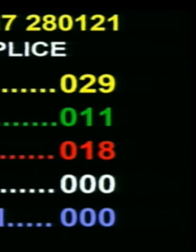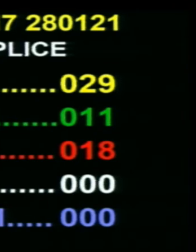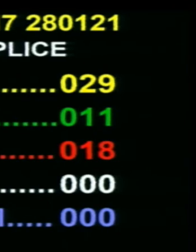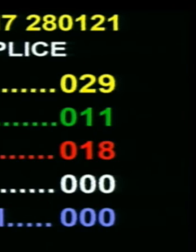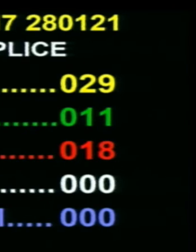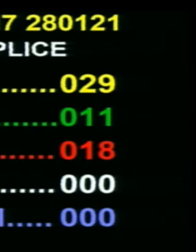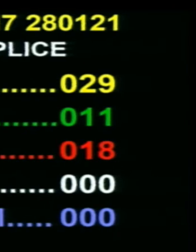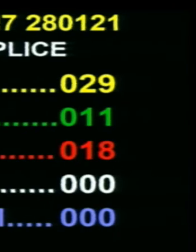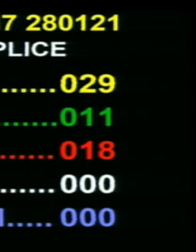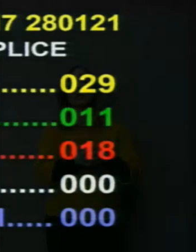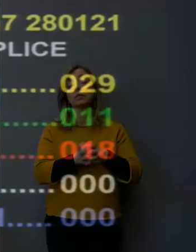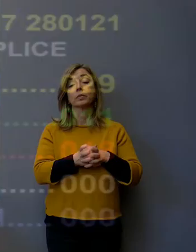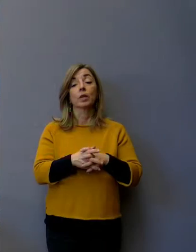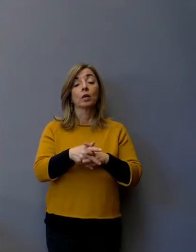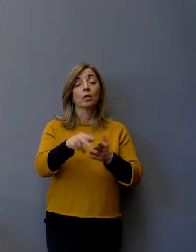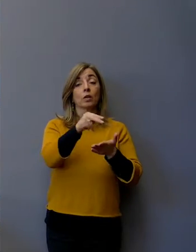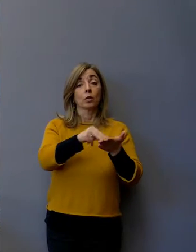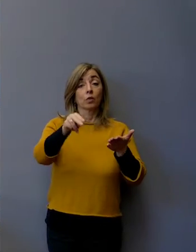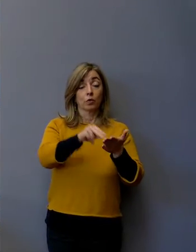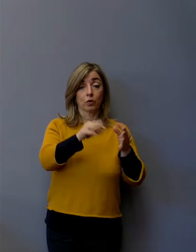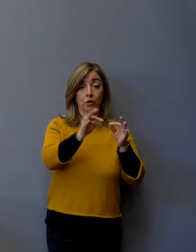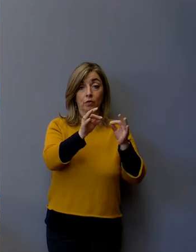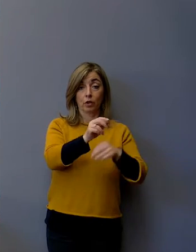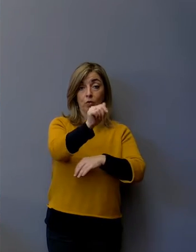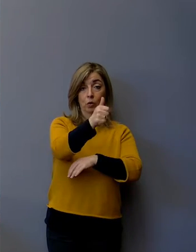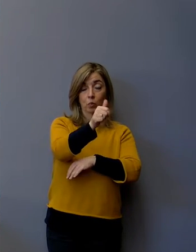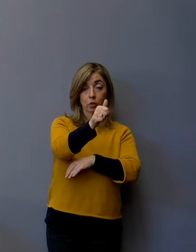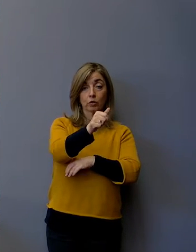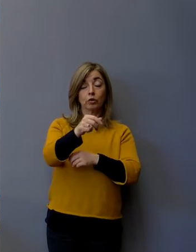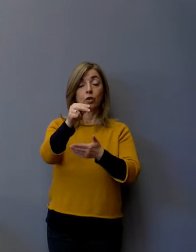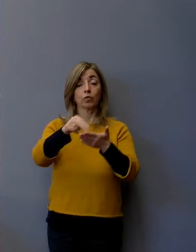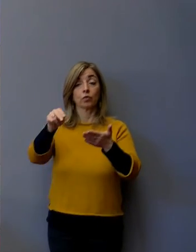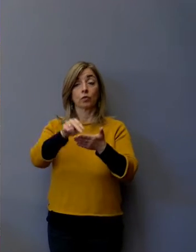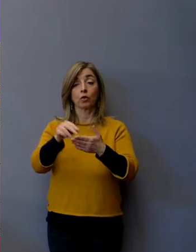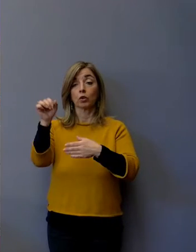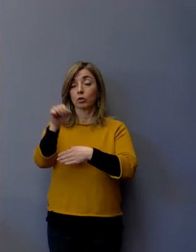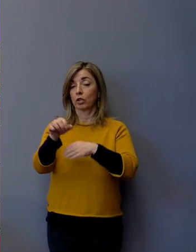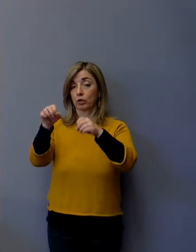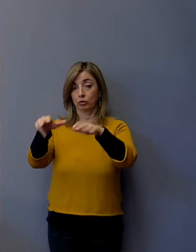11 voti favorevoli 18 contrari consigliere avvenente